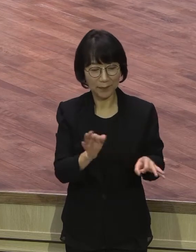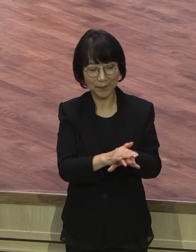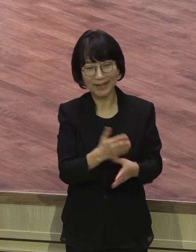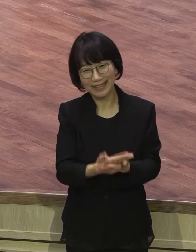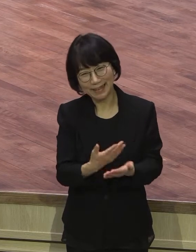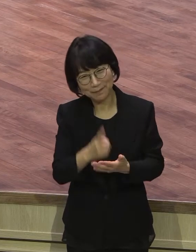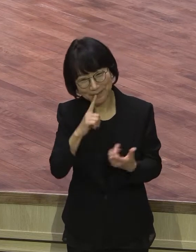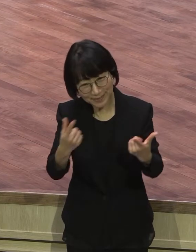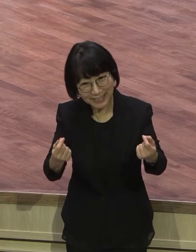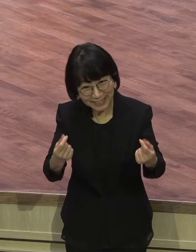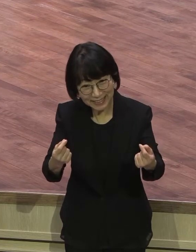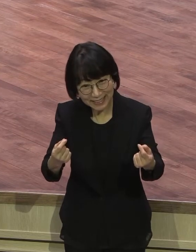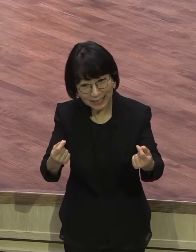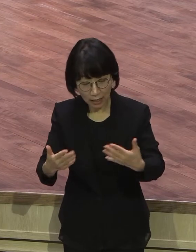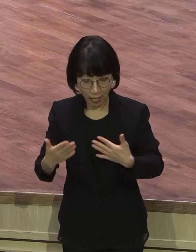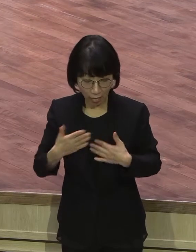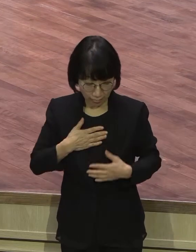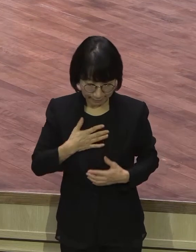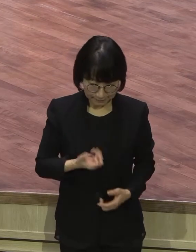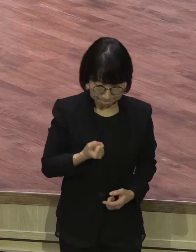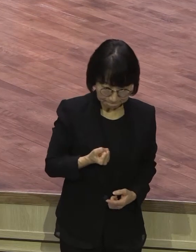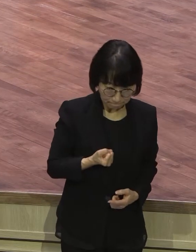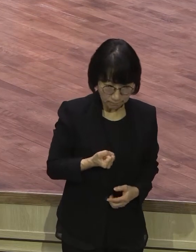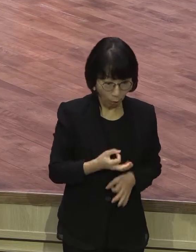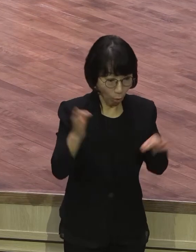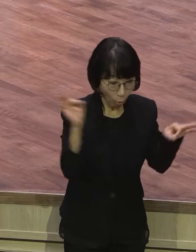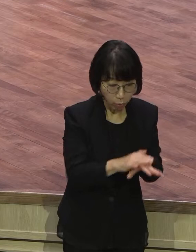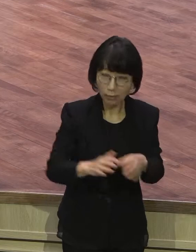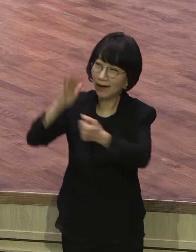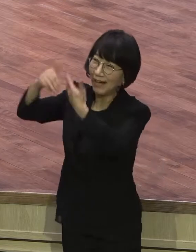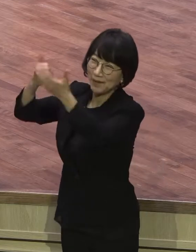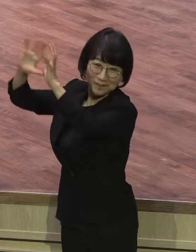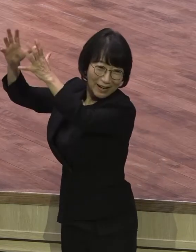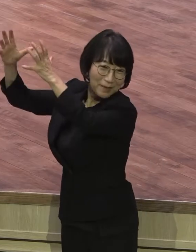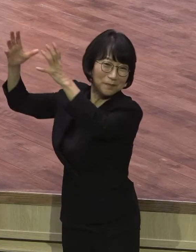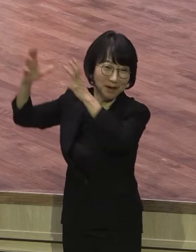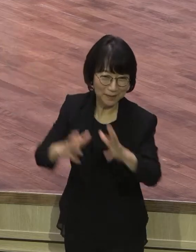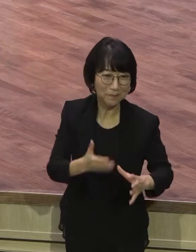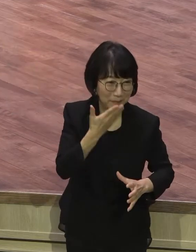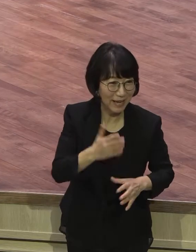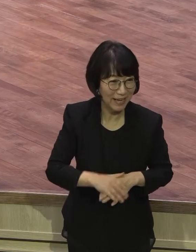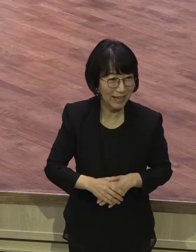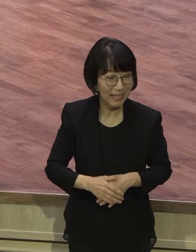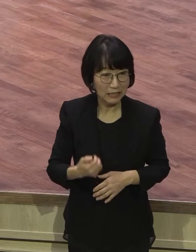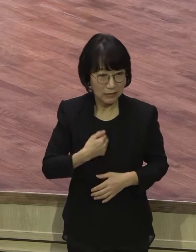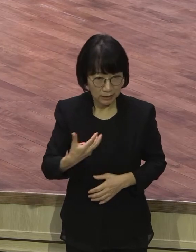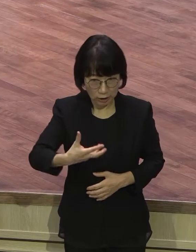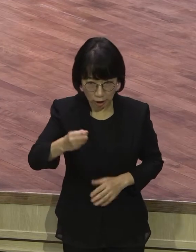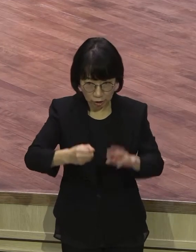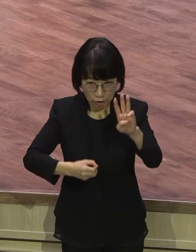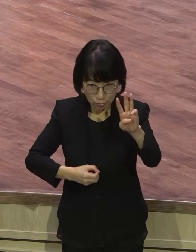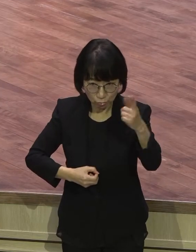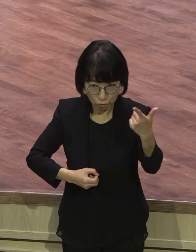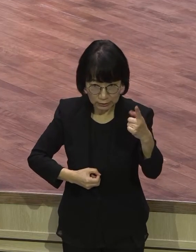의미 있는 말이죠. 한마디로 내 기도가 창세기 3장, 6장, 11장의 나중심 기도가